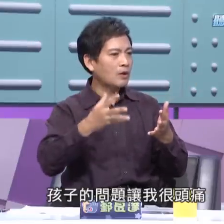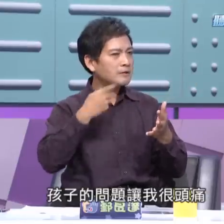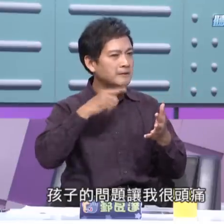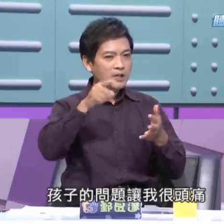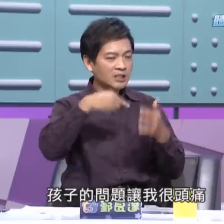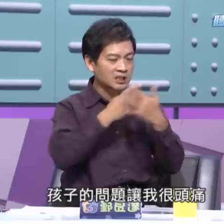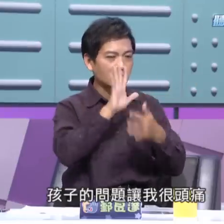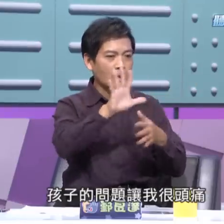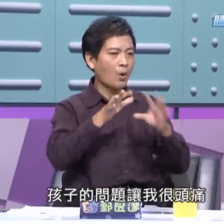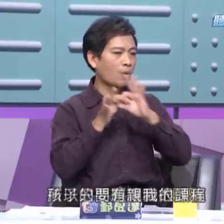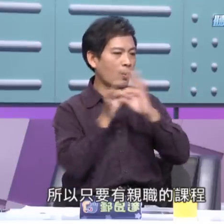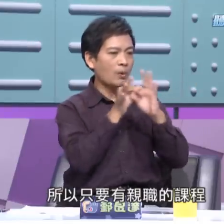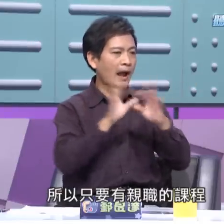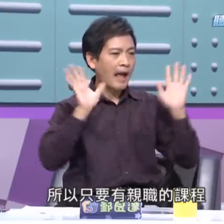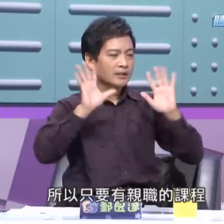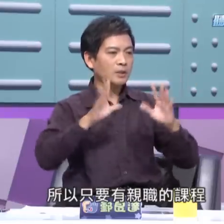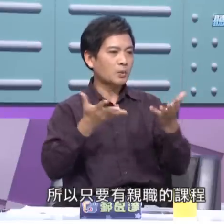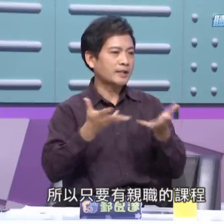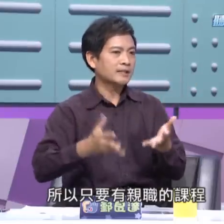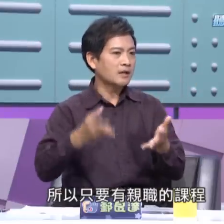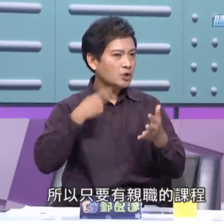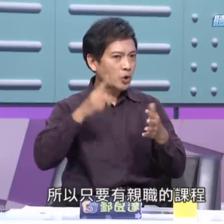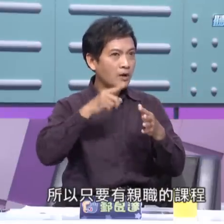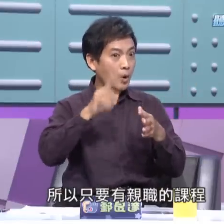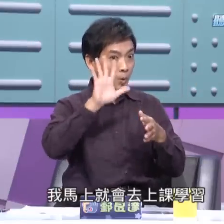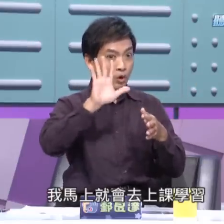头痛，所以只要有亲职的课程啊，我